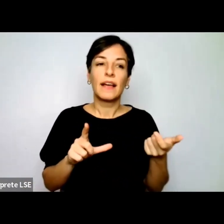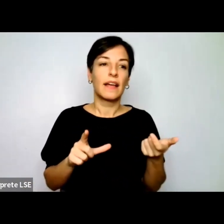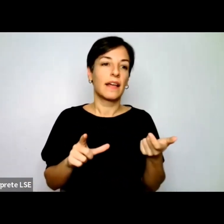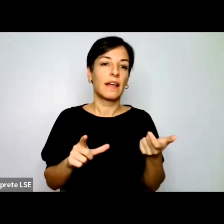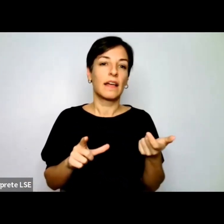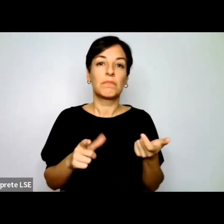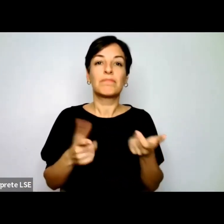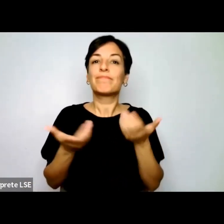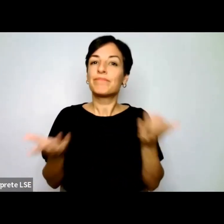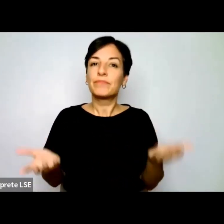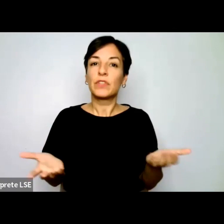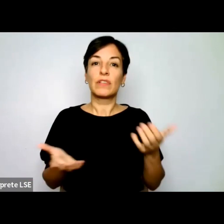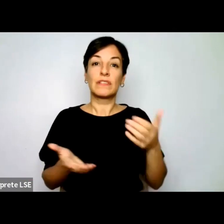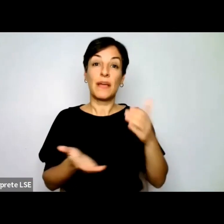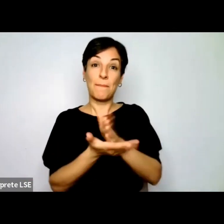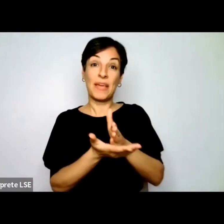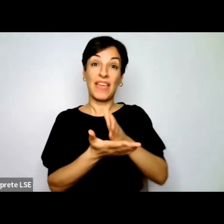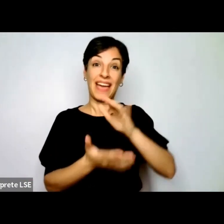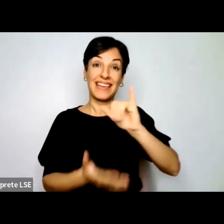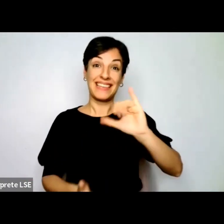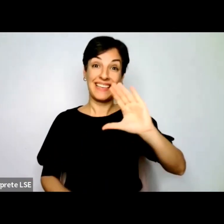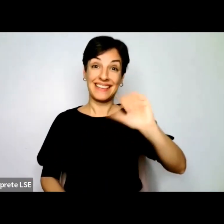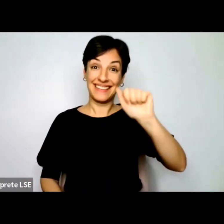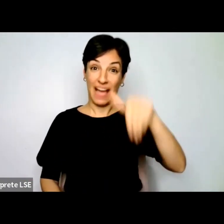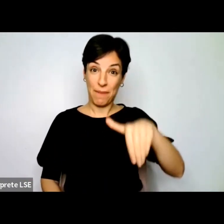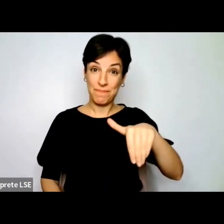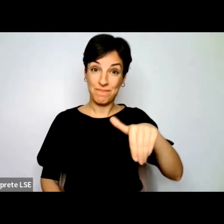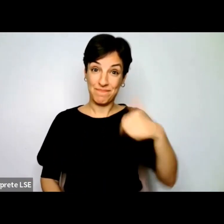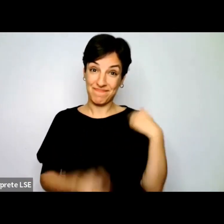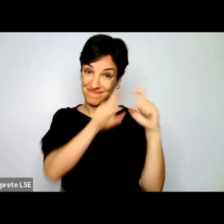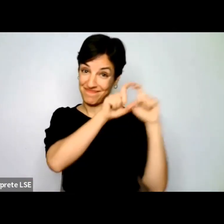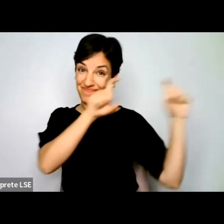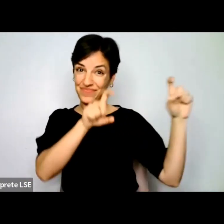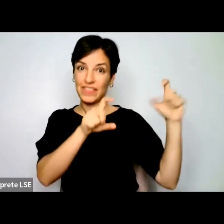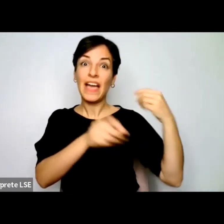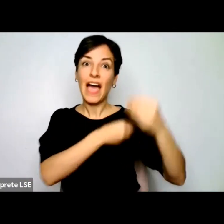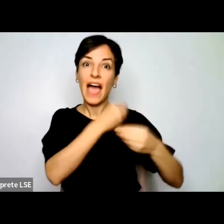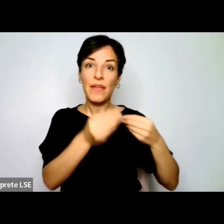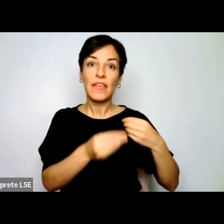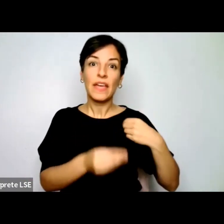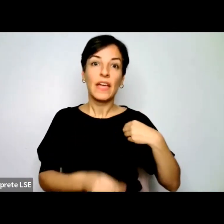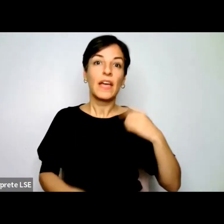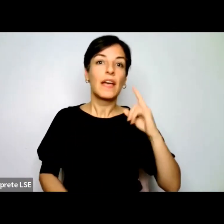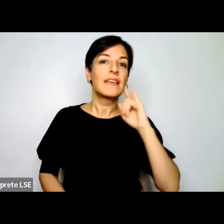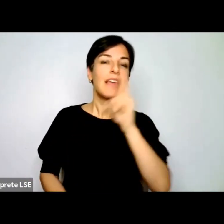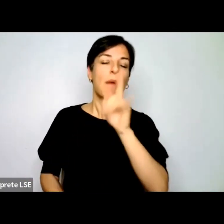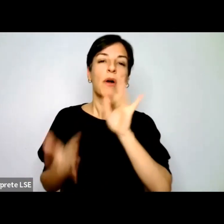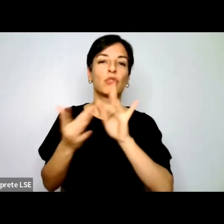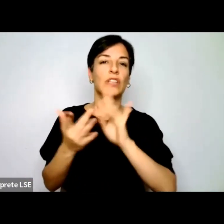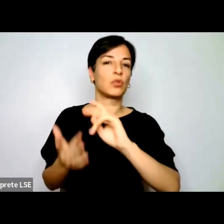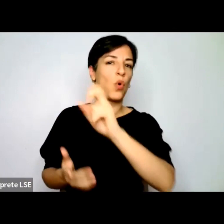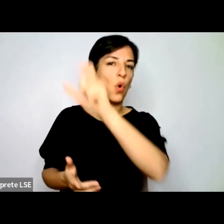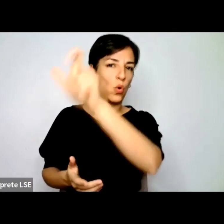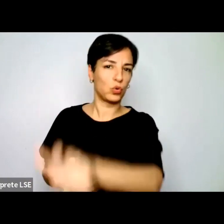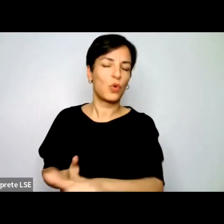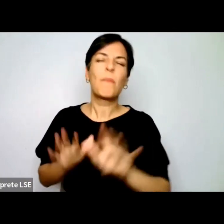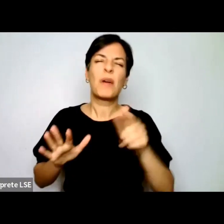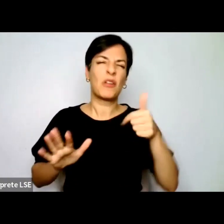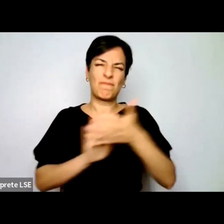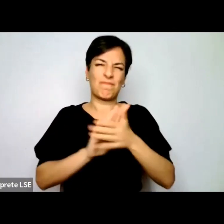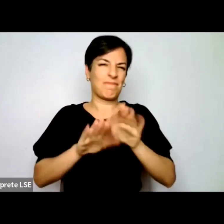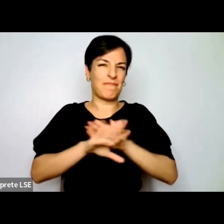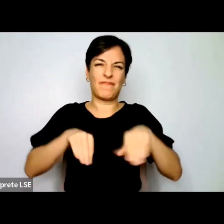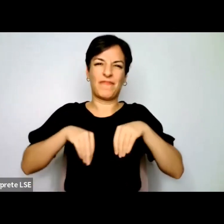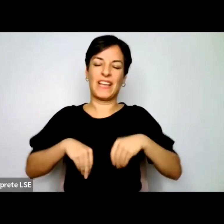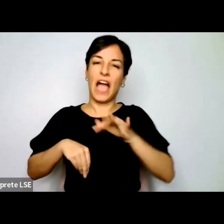Y entonces lo que hace Mediaicam es ponerse en contacto con la otra parte. Pero bueno, todo este proceso ya os lo va a